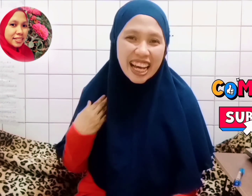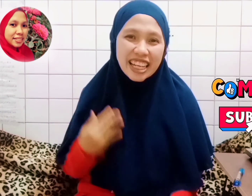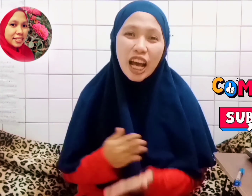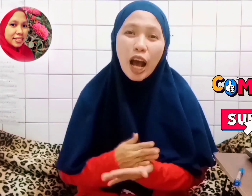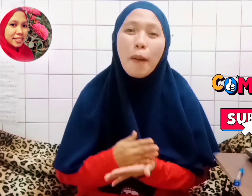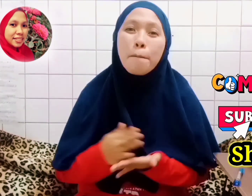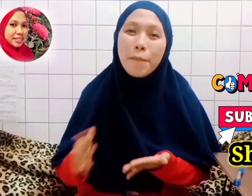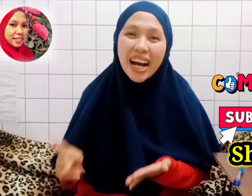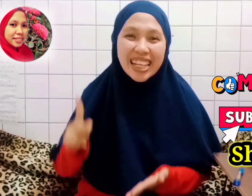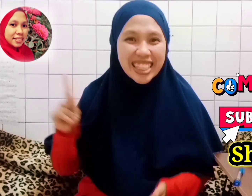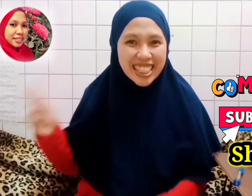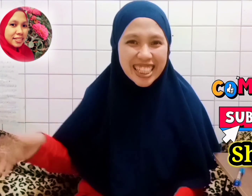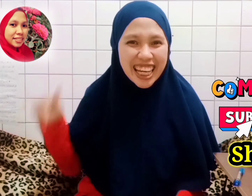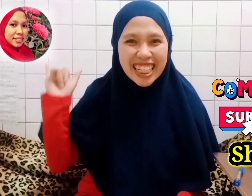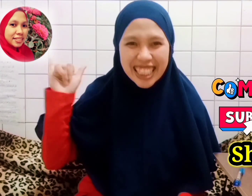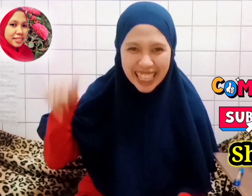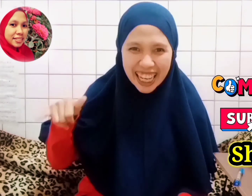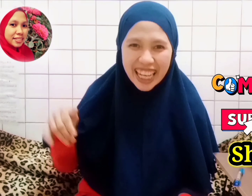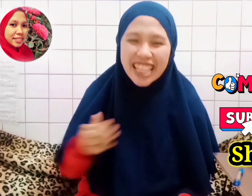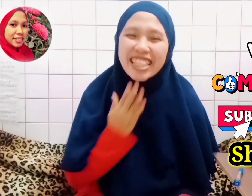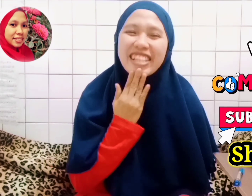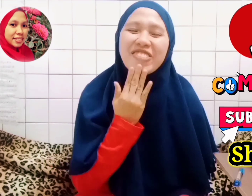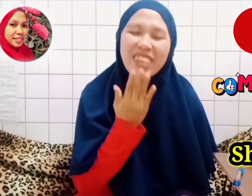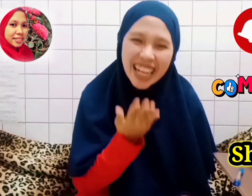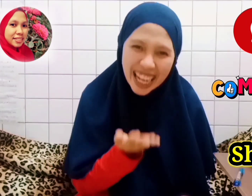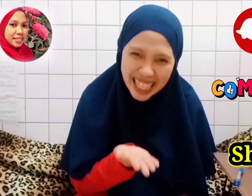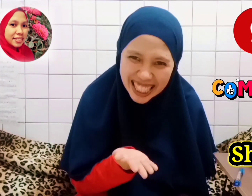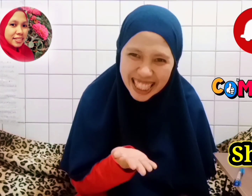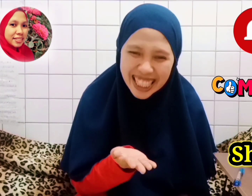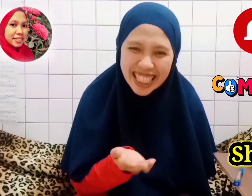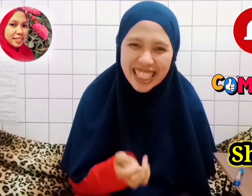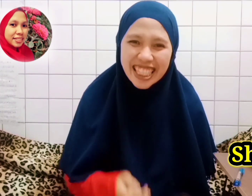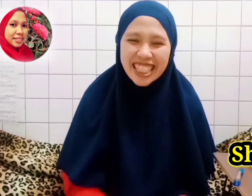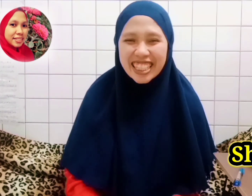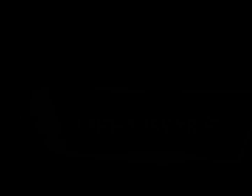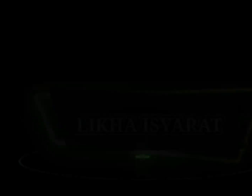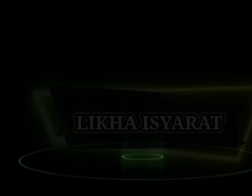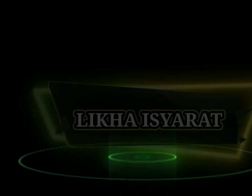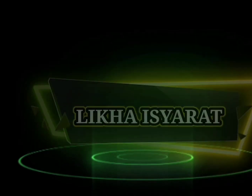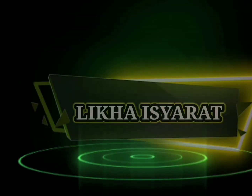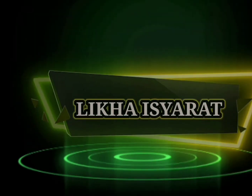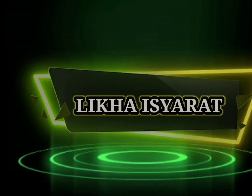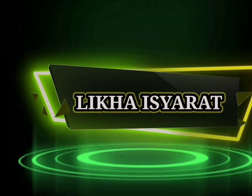subscribe, dan bagikan ya. Terima kasih.